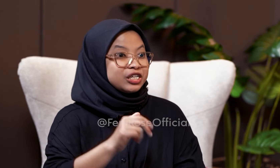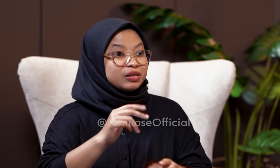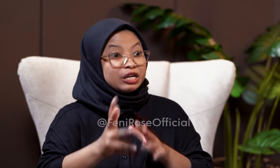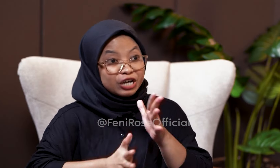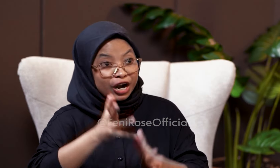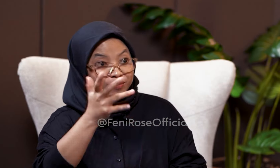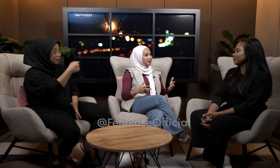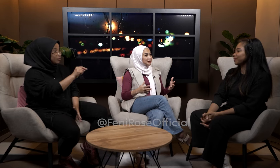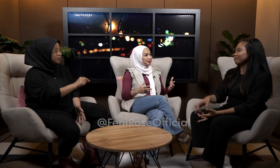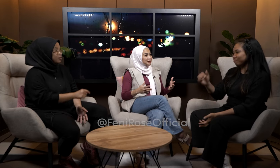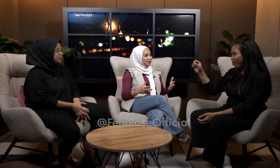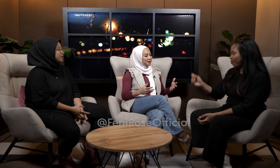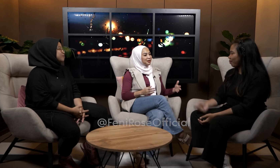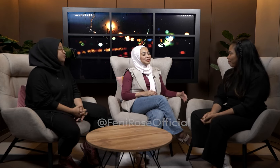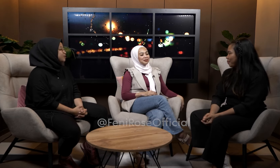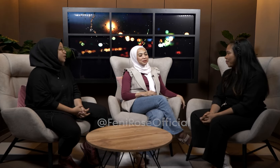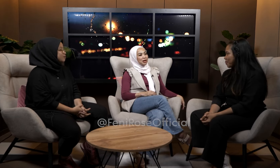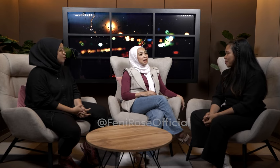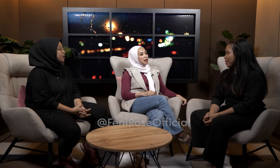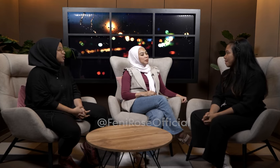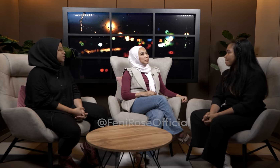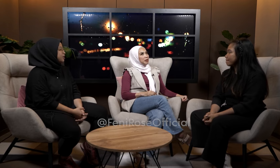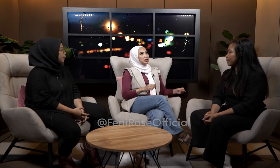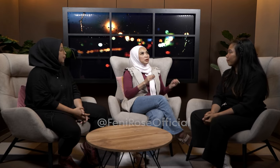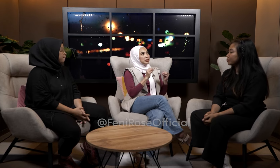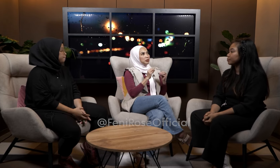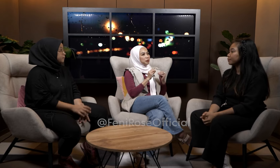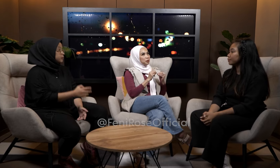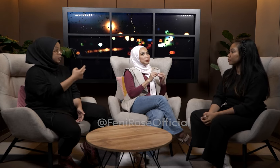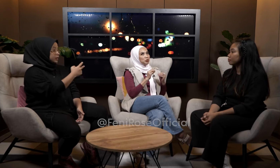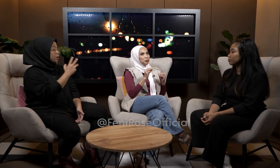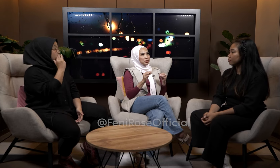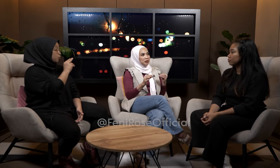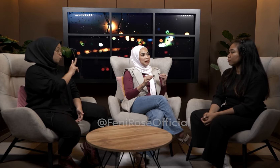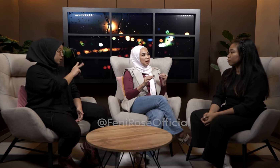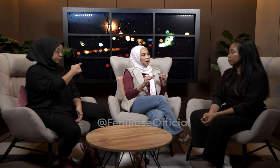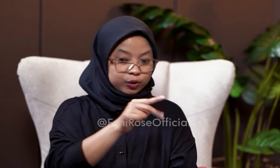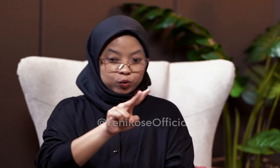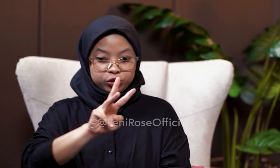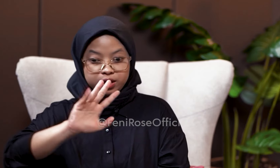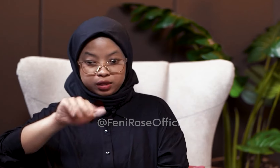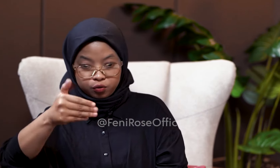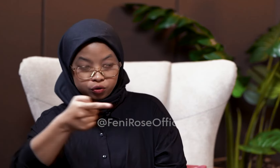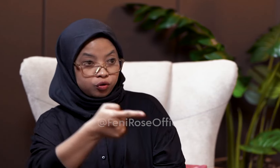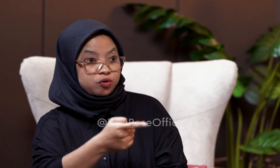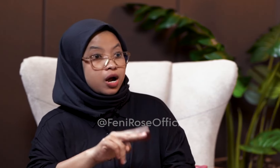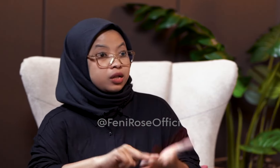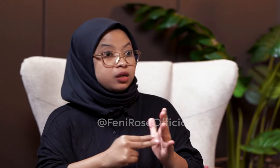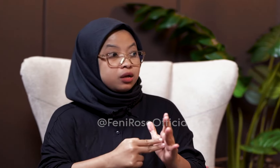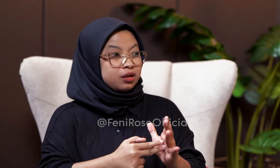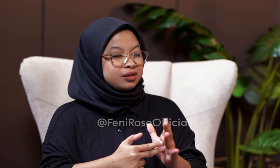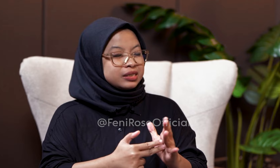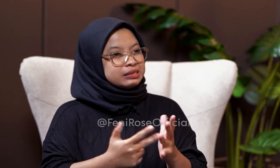bahasa isyarat Iyalah betul dengan menggunakan isyarat berarti kalau dari umur 2 sampai 23 kamu berarti ada bisa Masih e